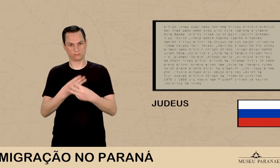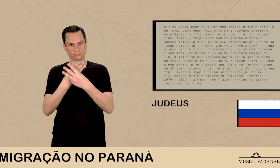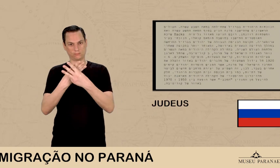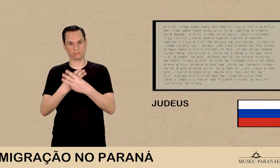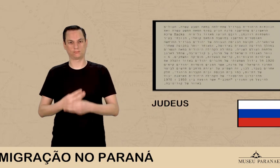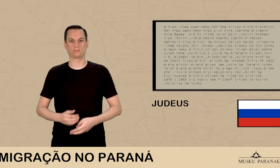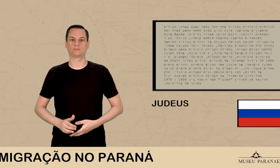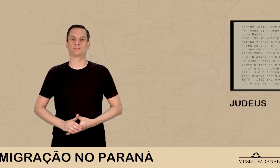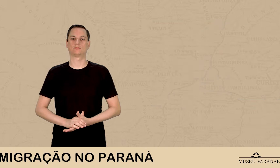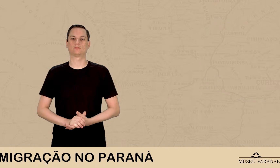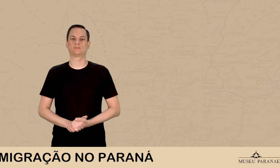judeus,